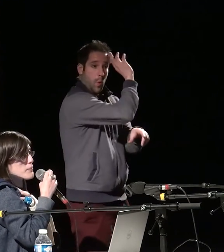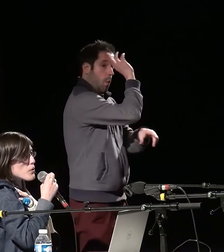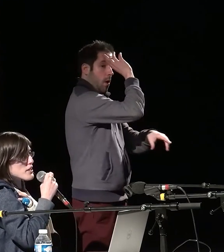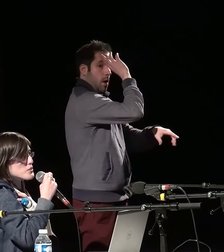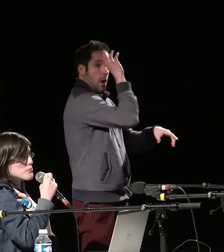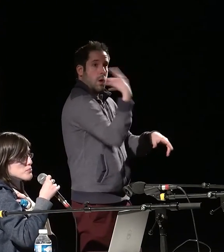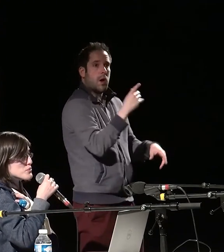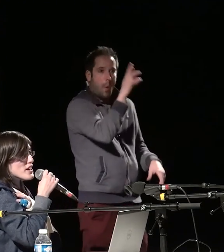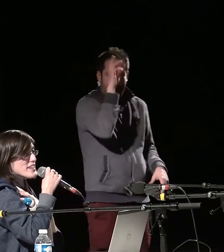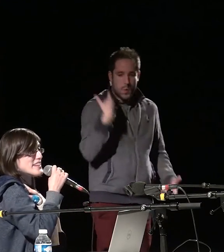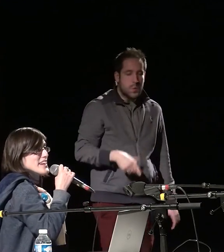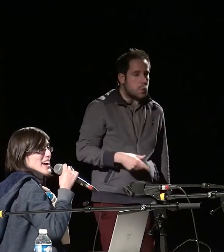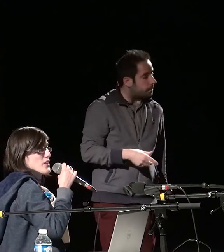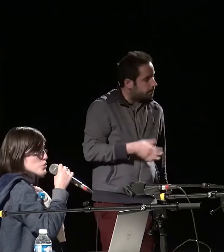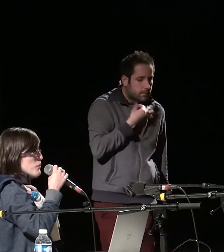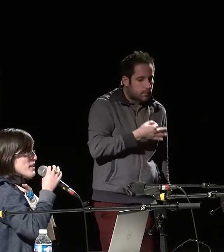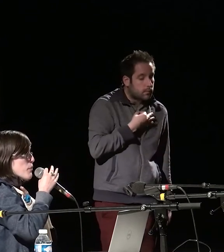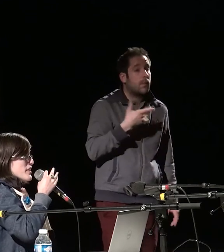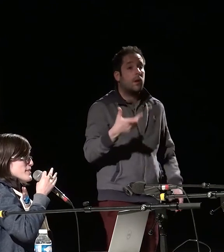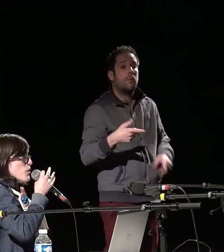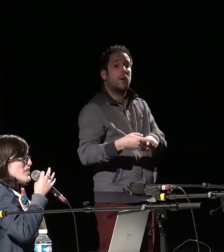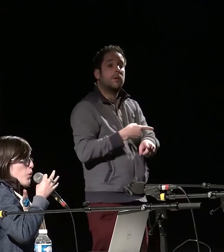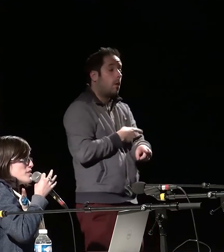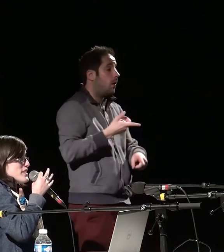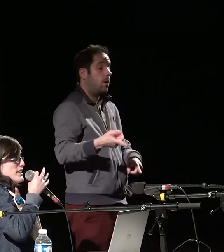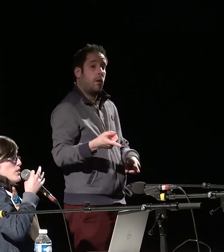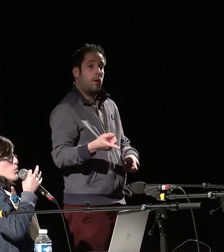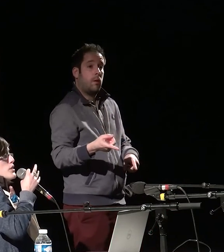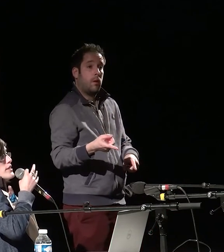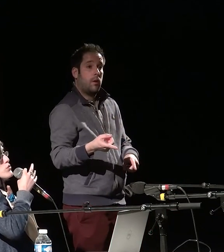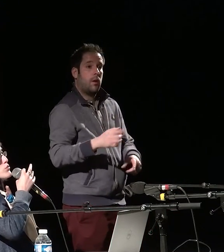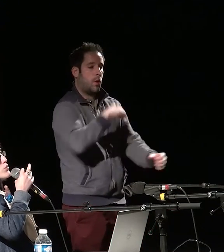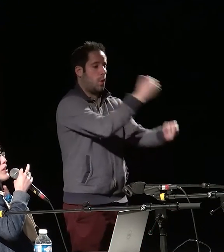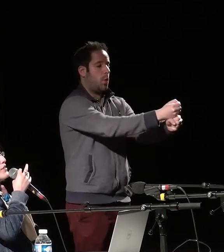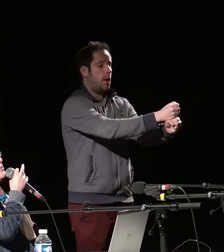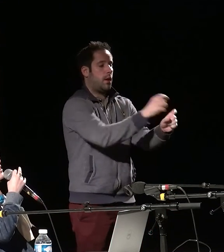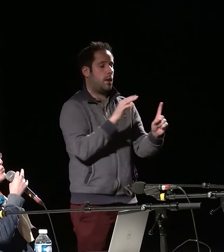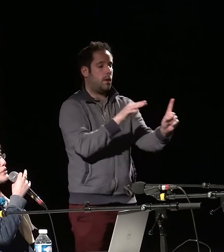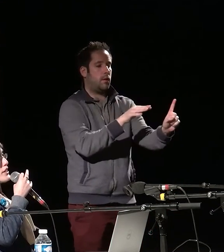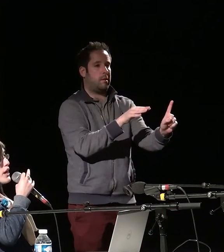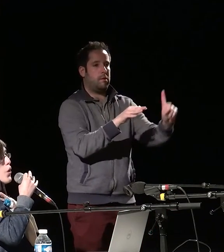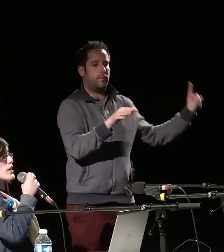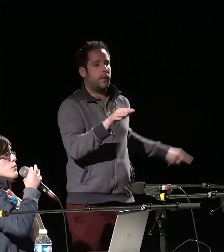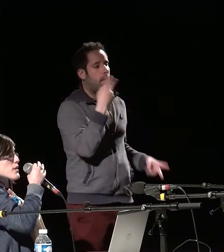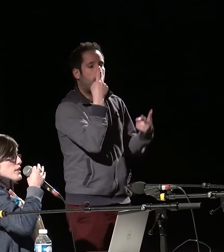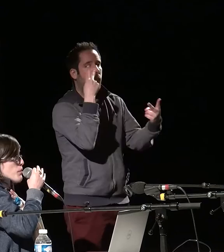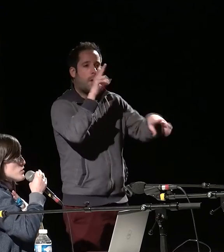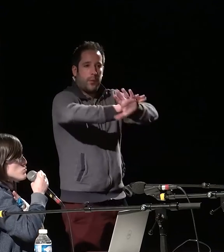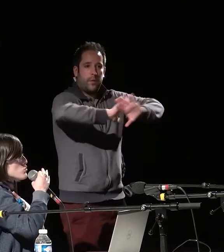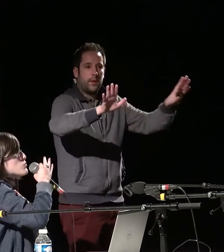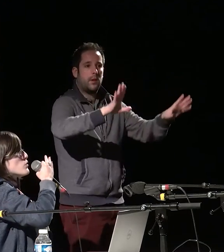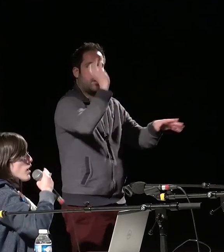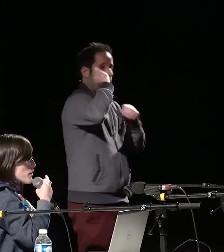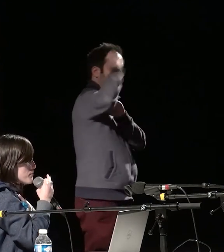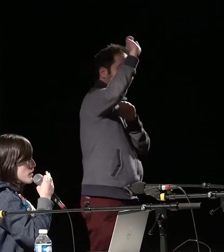Et c'était un peu emmerdant pour le pouvoir. Alors ils ont commencé à progressivement retirer le condamné de la visibilité du public. On a commencé à faire des